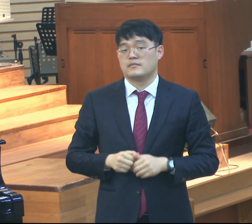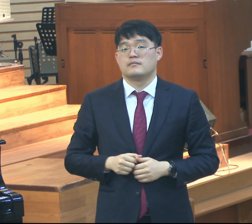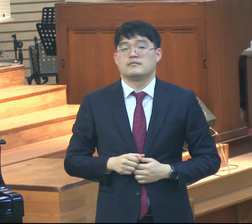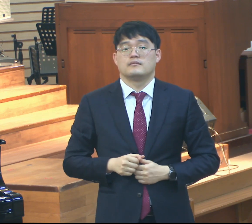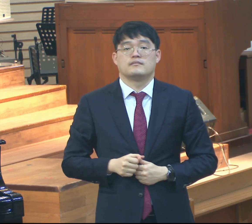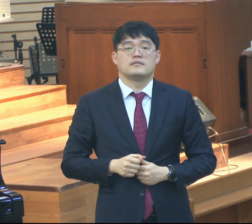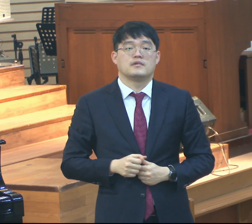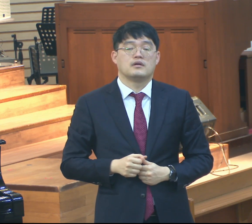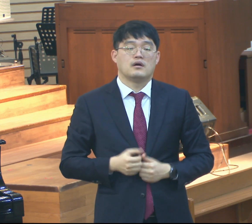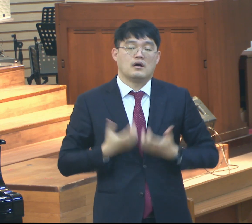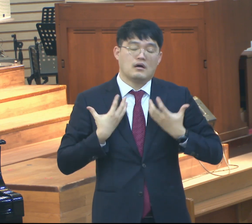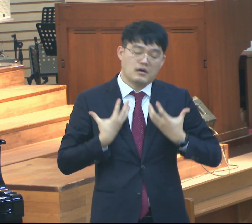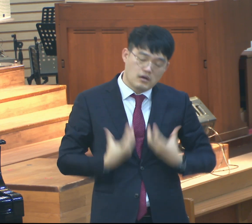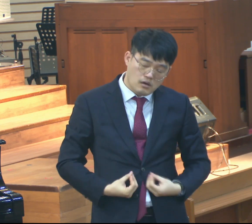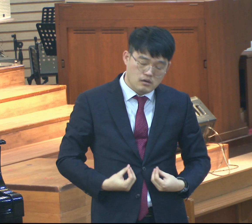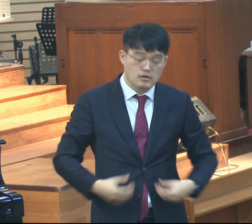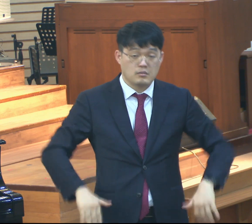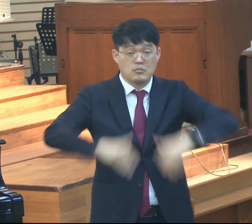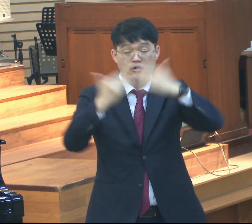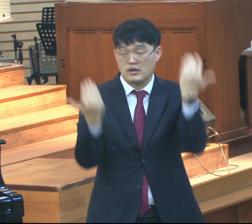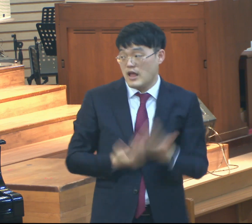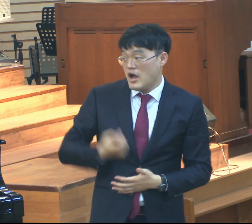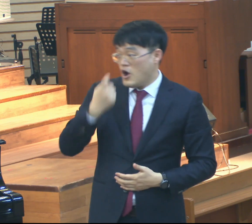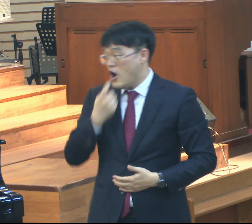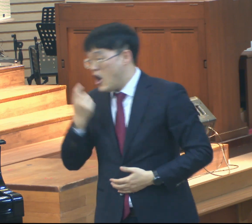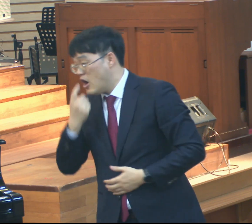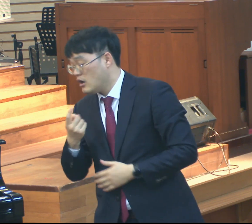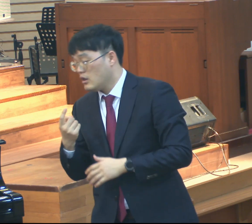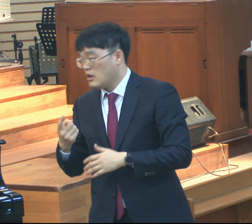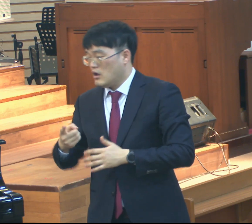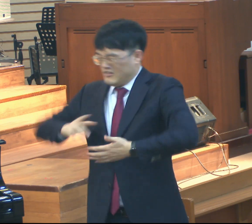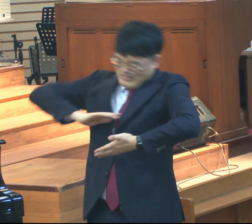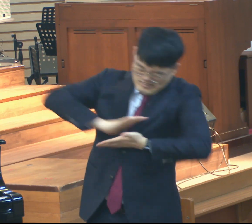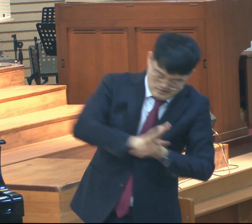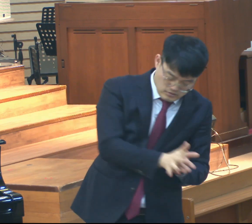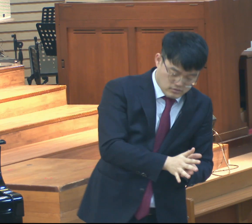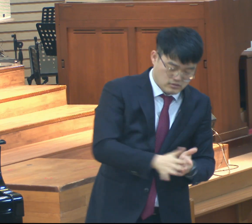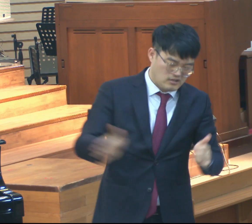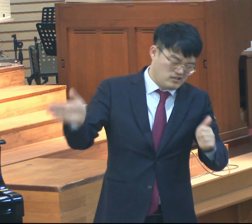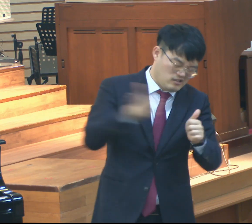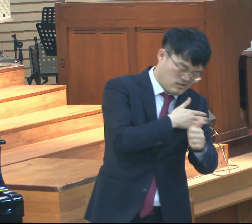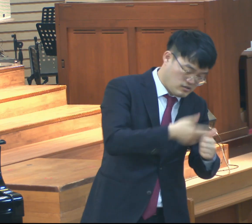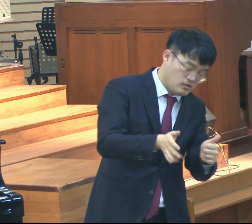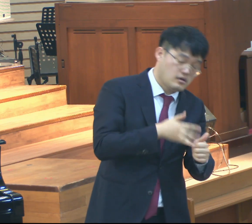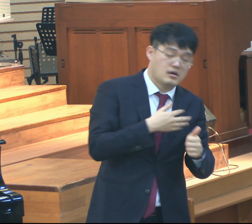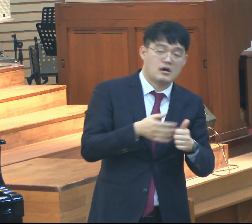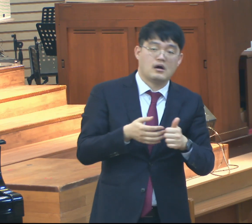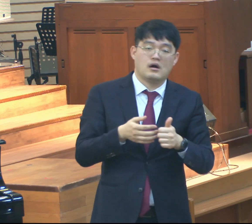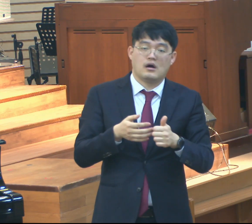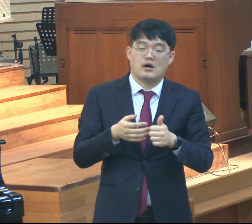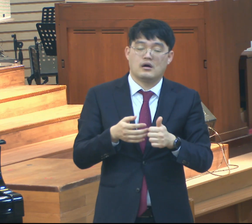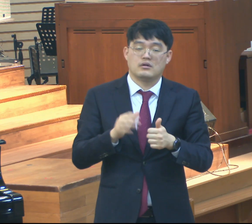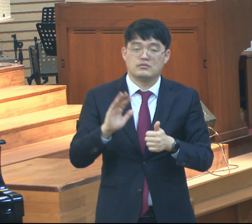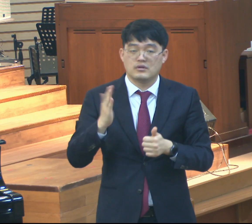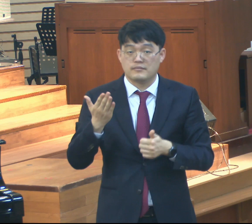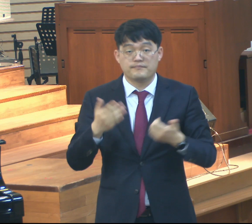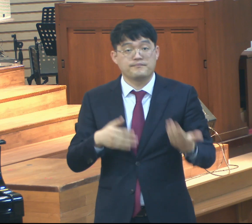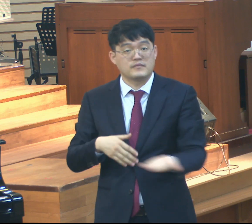거예요. 모든 논리와 모든 긍지심을 다 짓밟는 것이 폭력입니다. 부러진 화살이라는